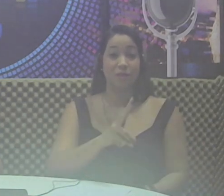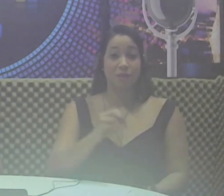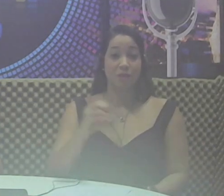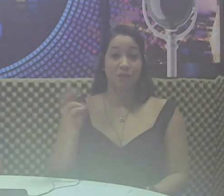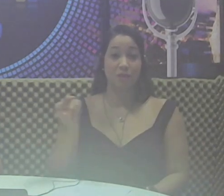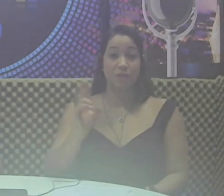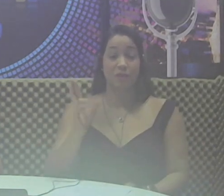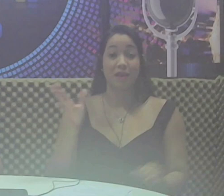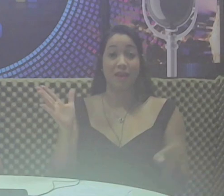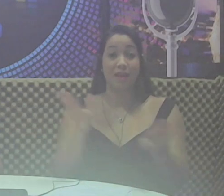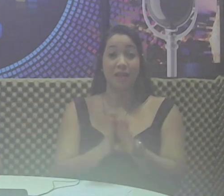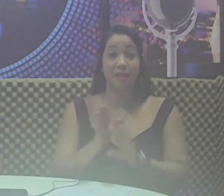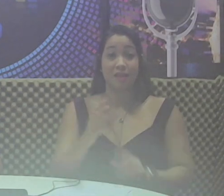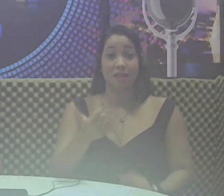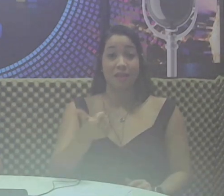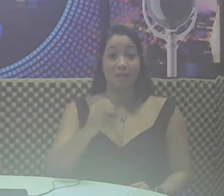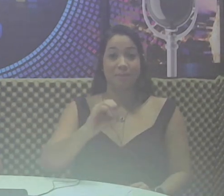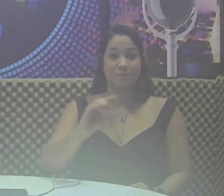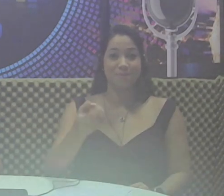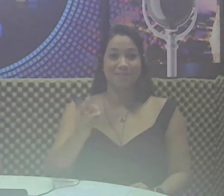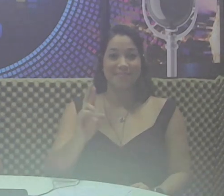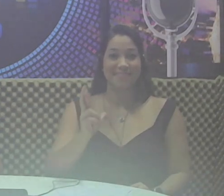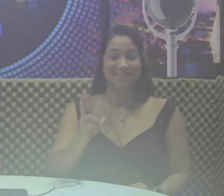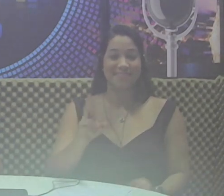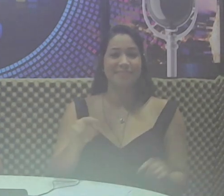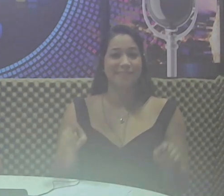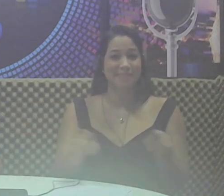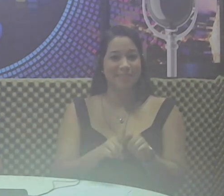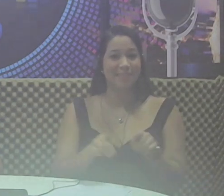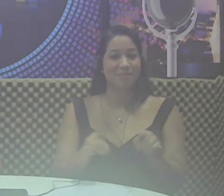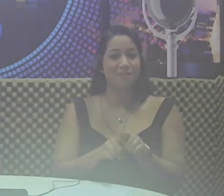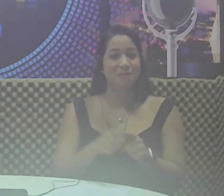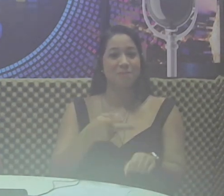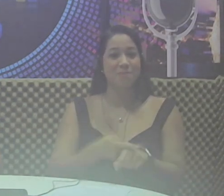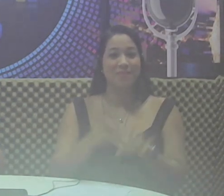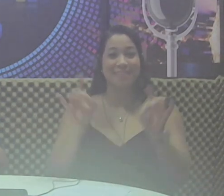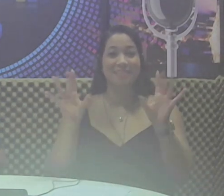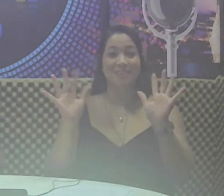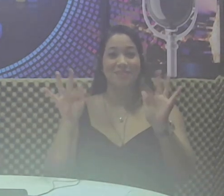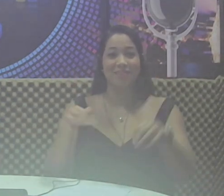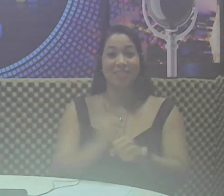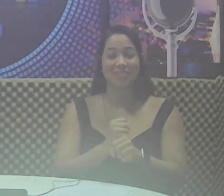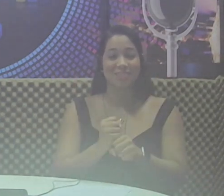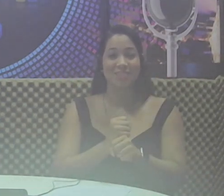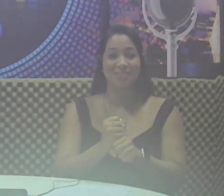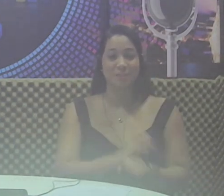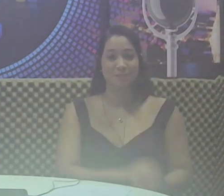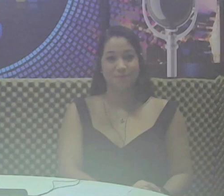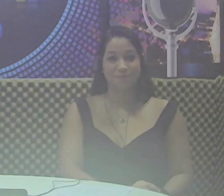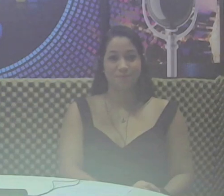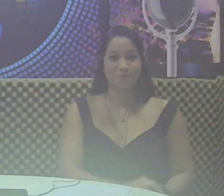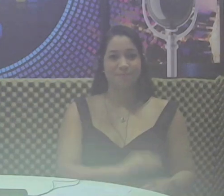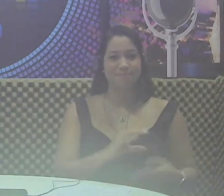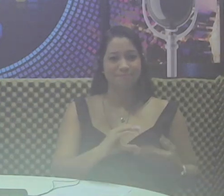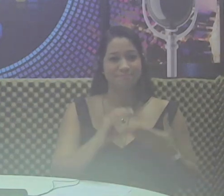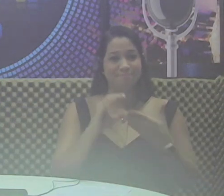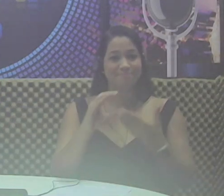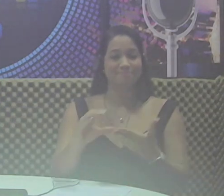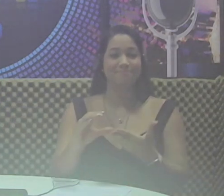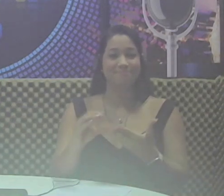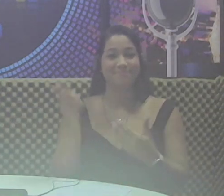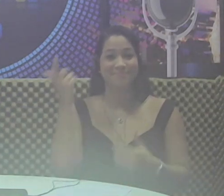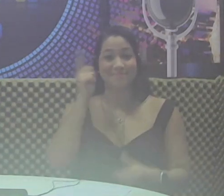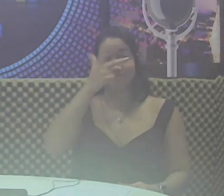500 a R$ 10 mil. Além disso, há o prêmio especial de fim de ano. O crédito é repassado ao